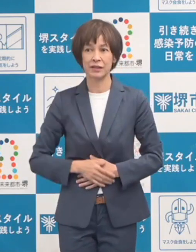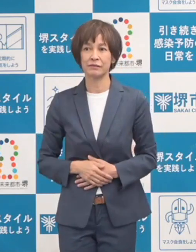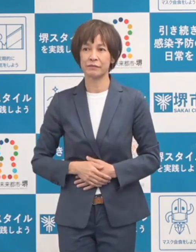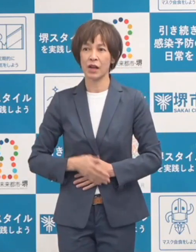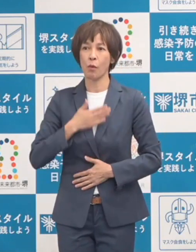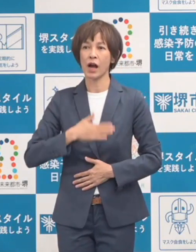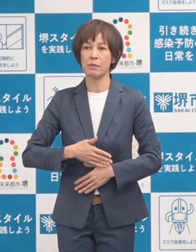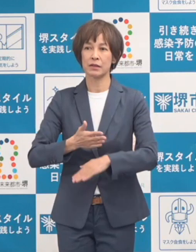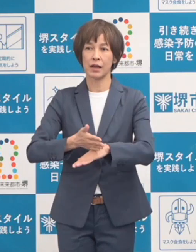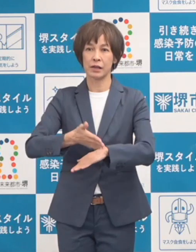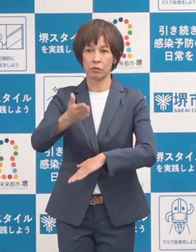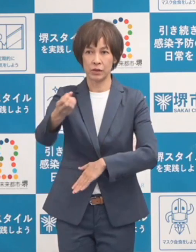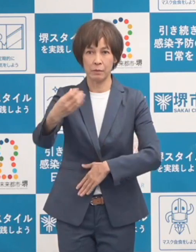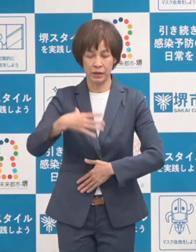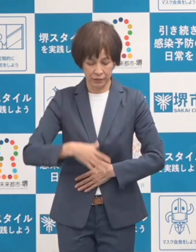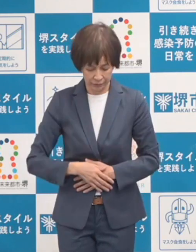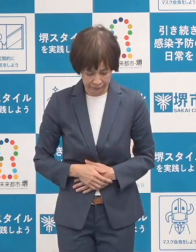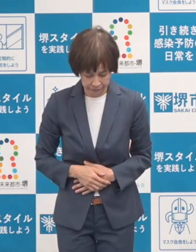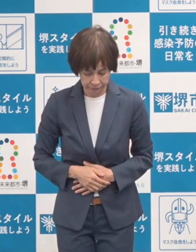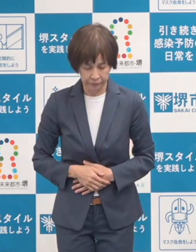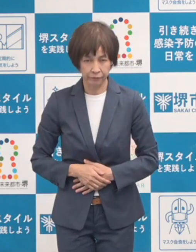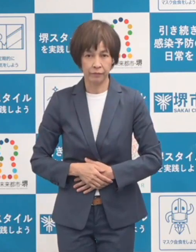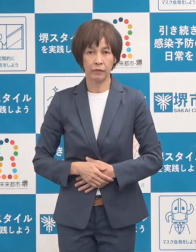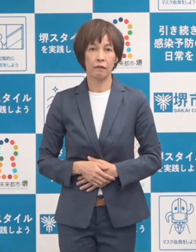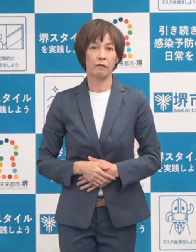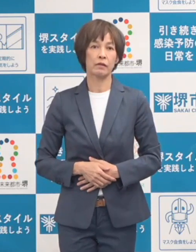りました。ありがとうございます。